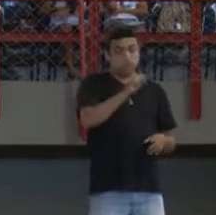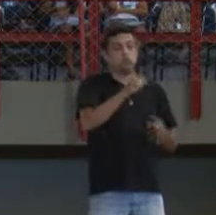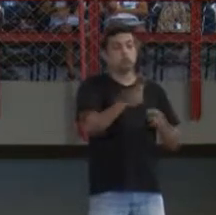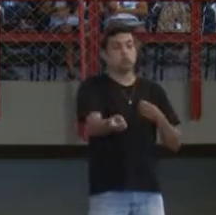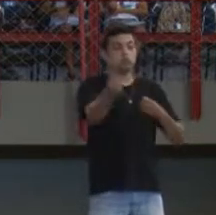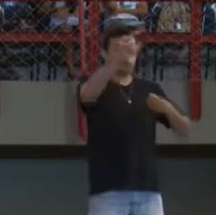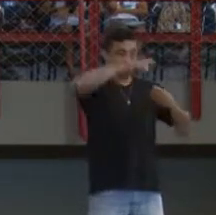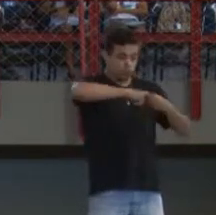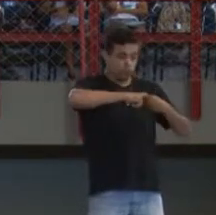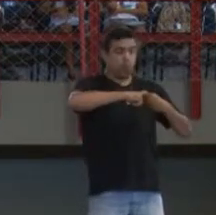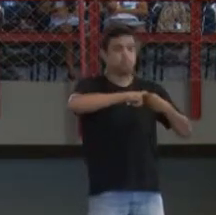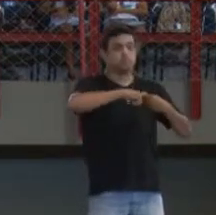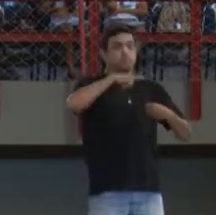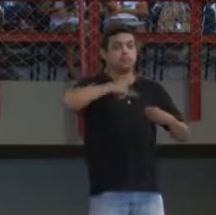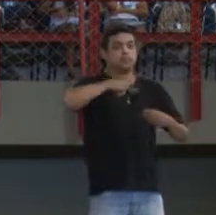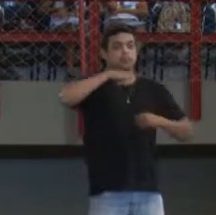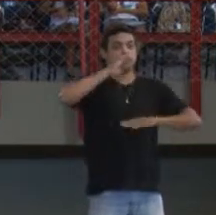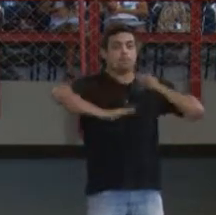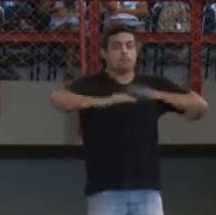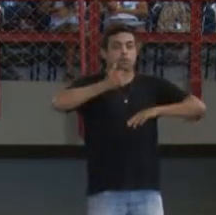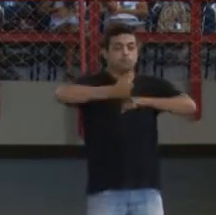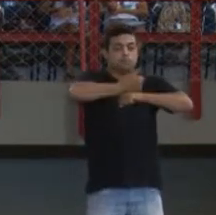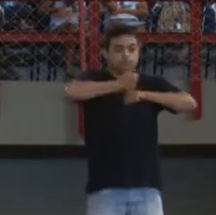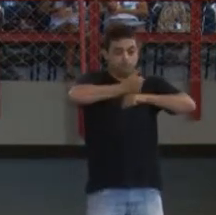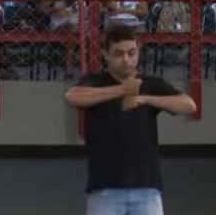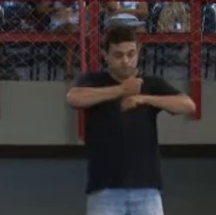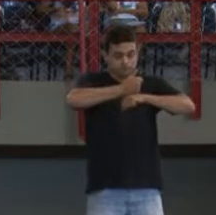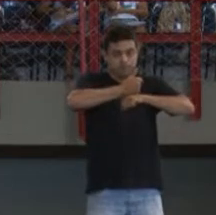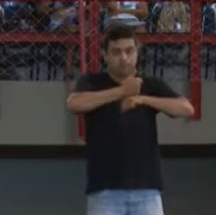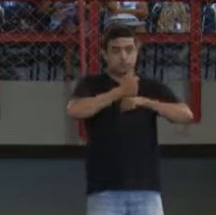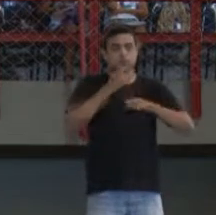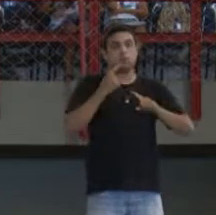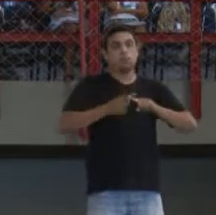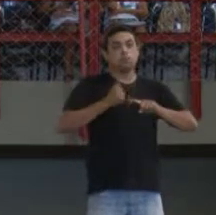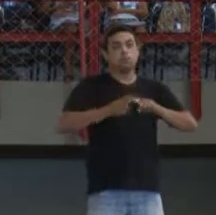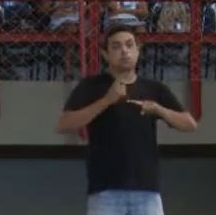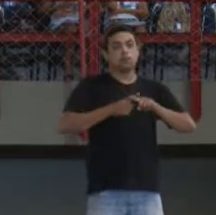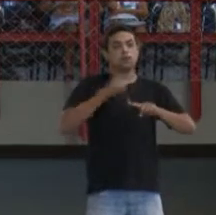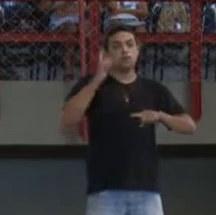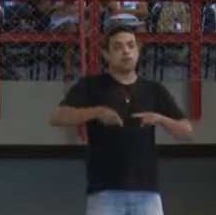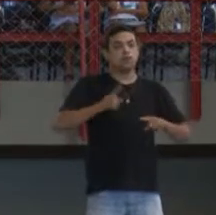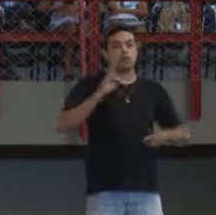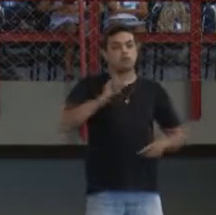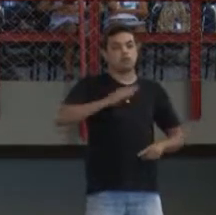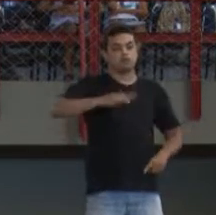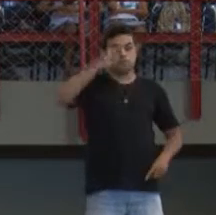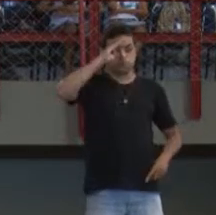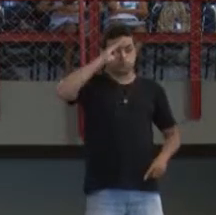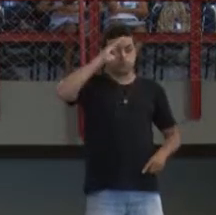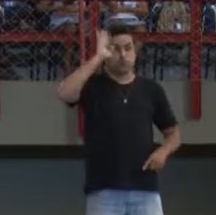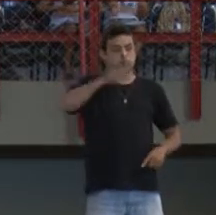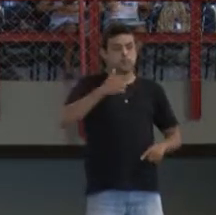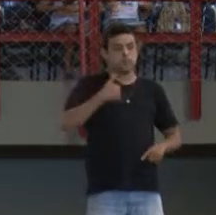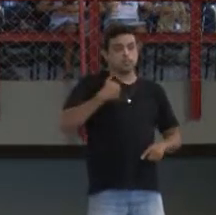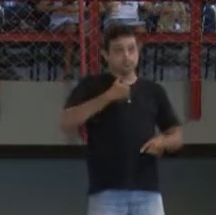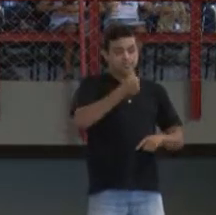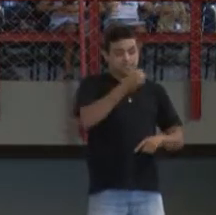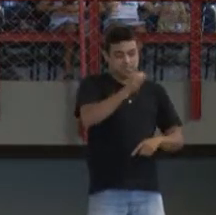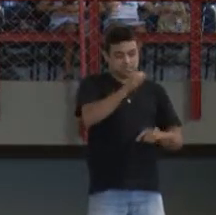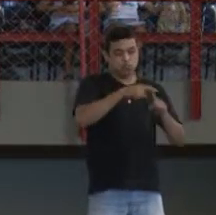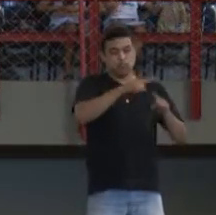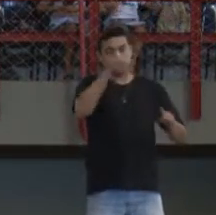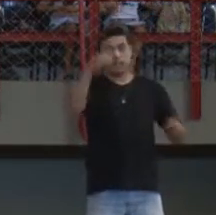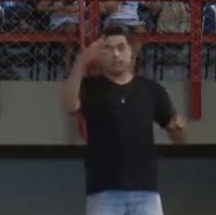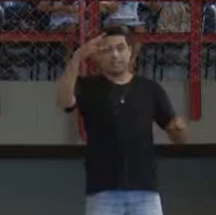voltam, preparados para serem soldados, mas eles não vão cumprir serviço militar. Eles ficam dos 18 até os